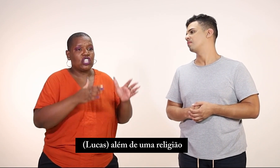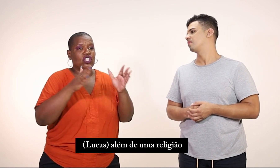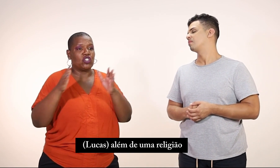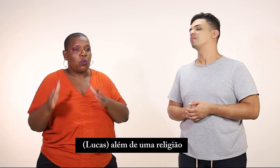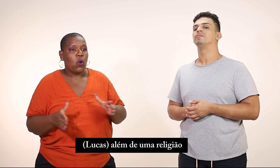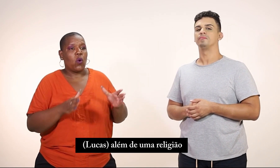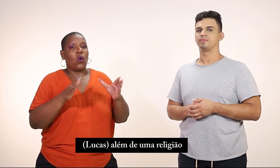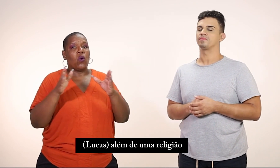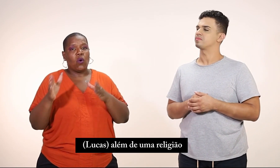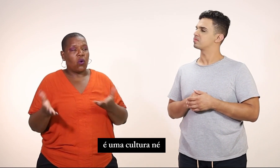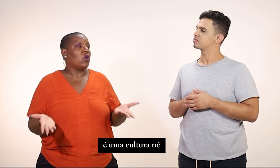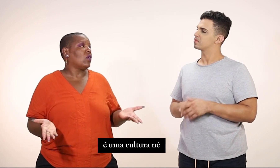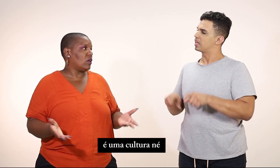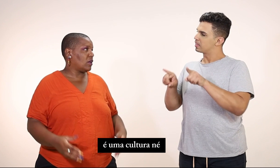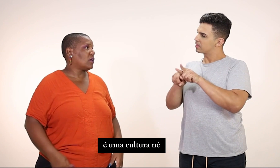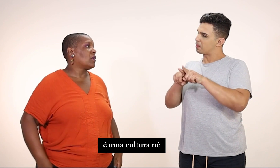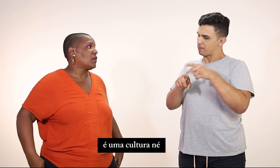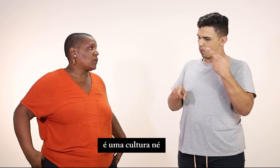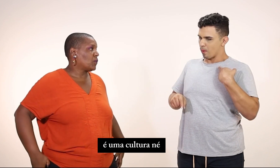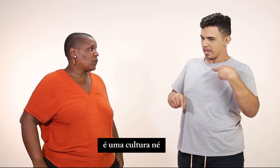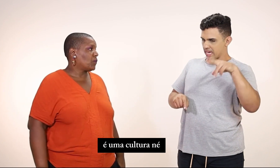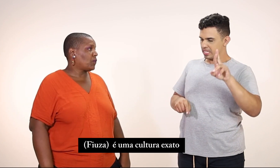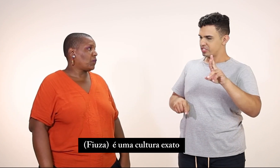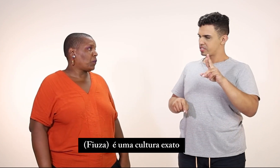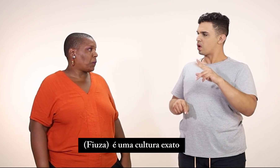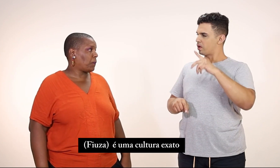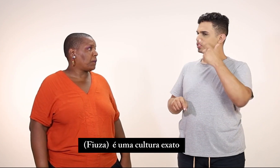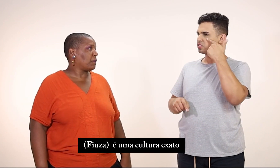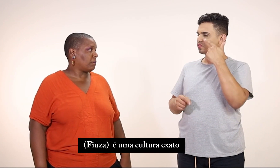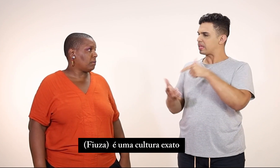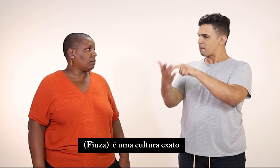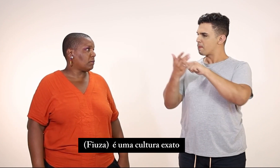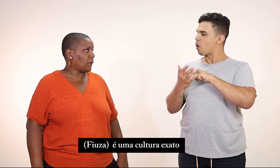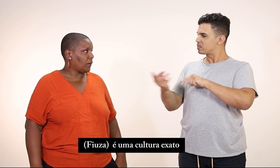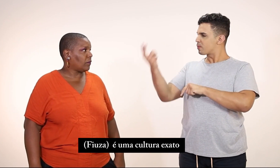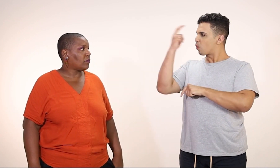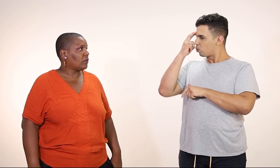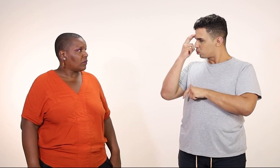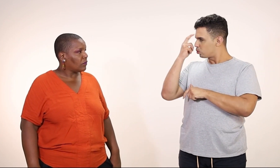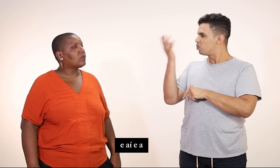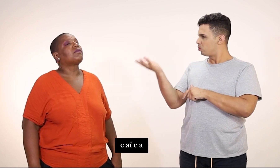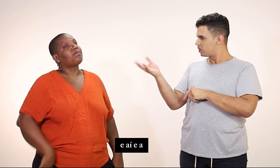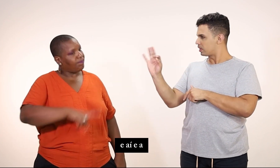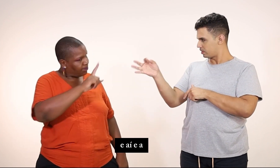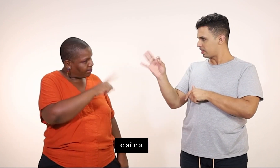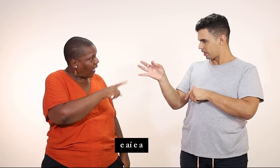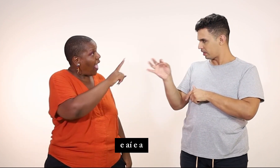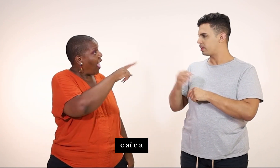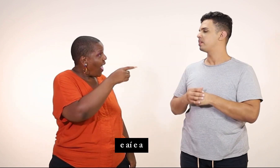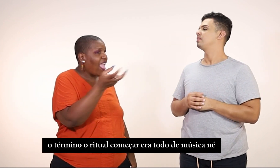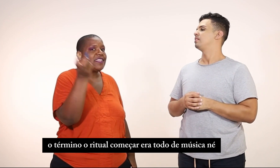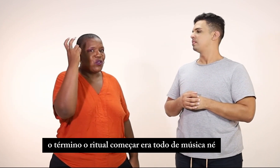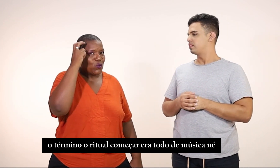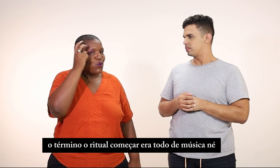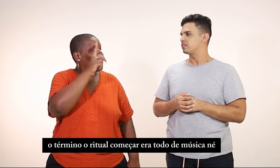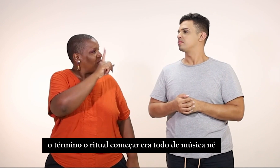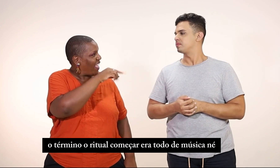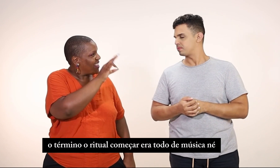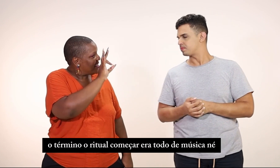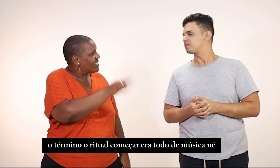uma religião, é uma cultura, né? Muito Uma rica, cultura, né? Exato. E aí, ao término, o ritual